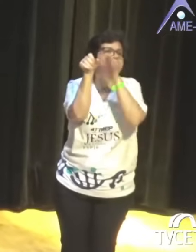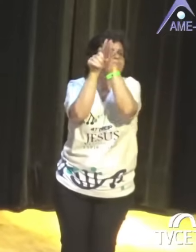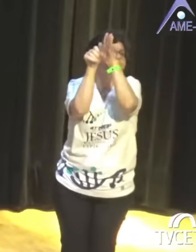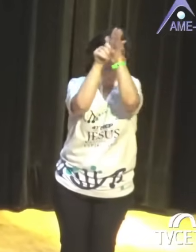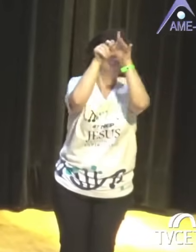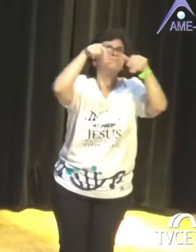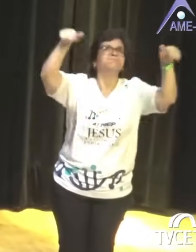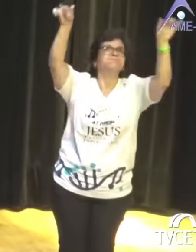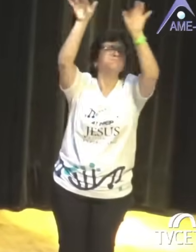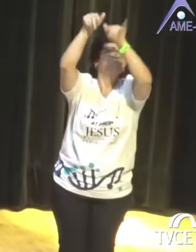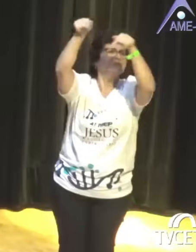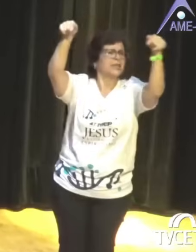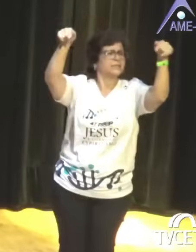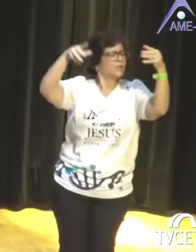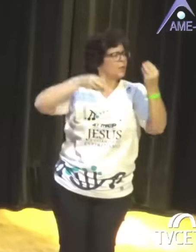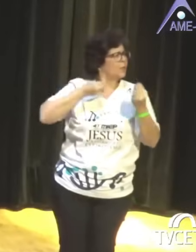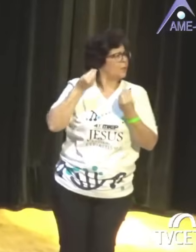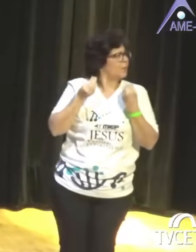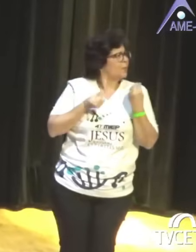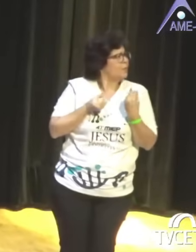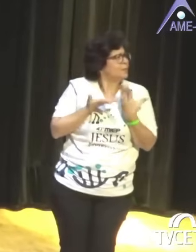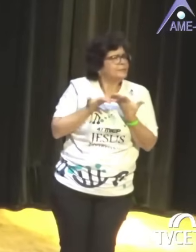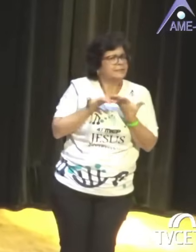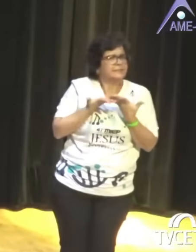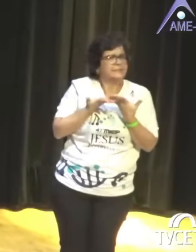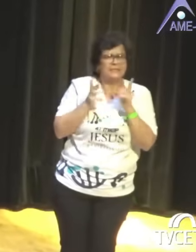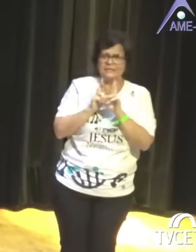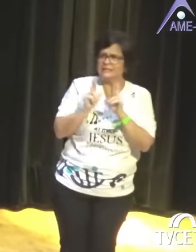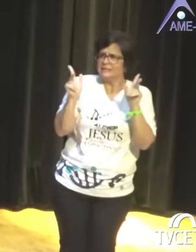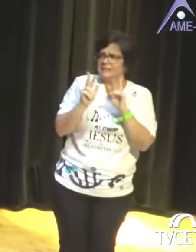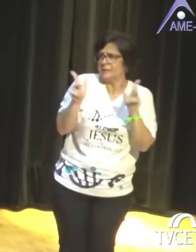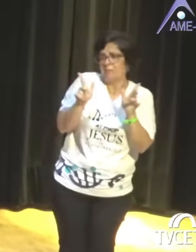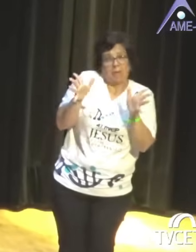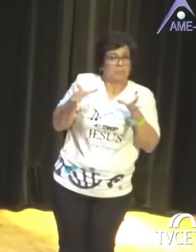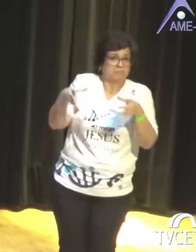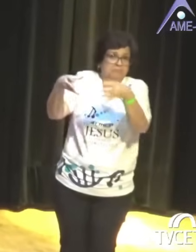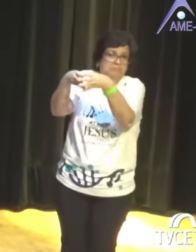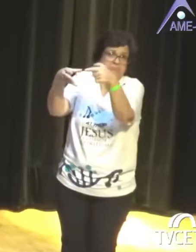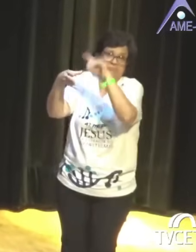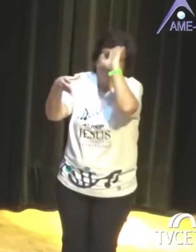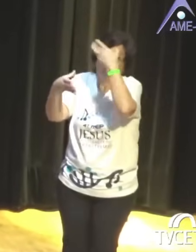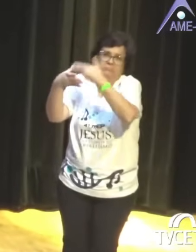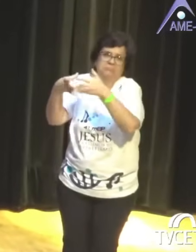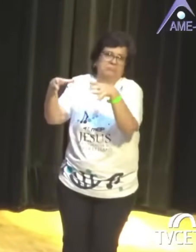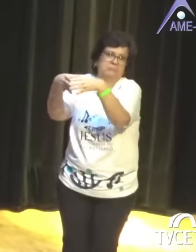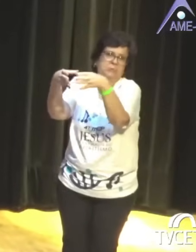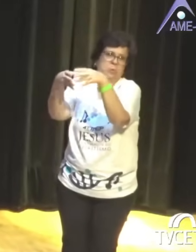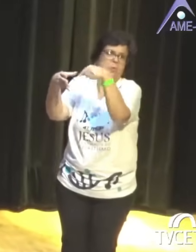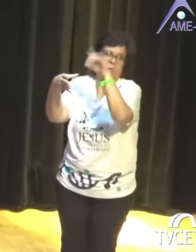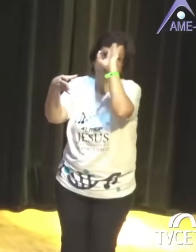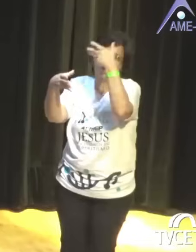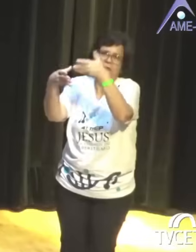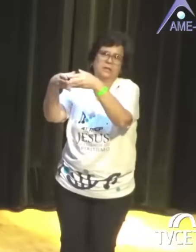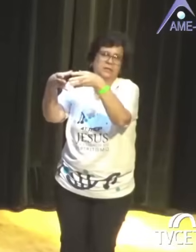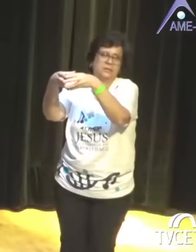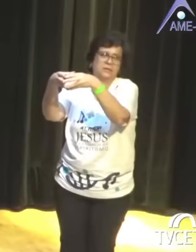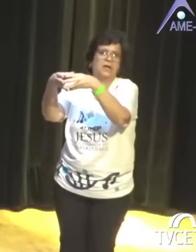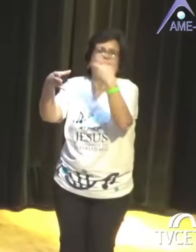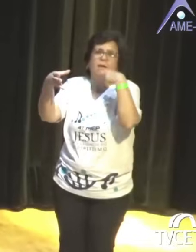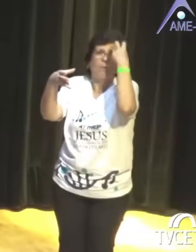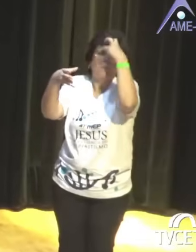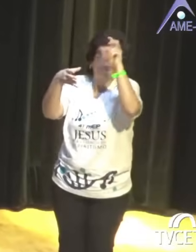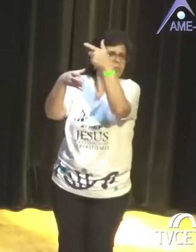virgens é uma coisa estranha mas bom em algumas